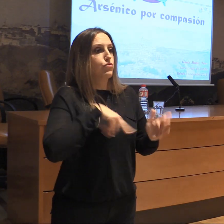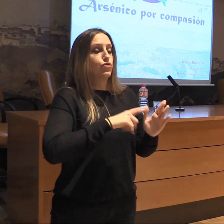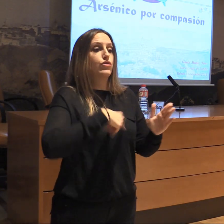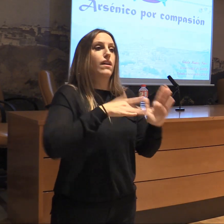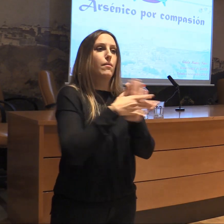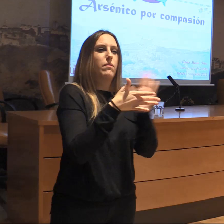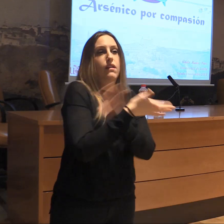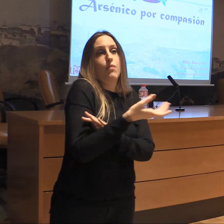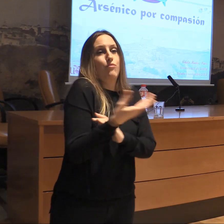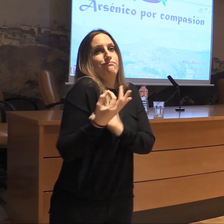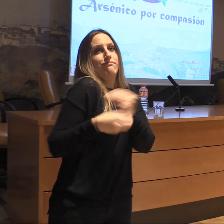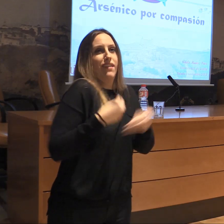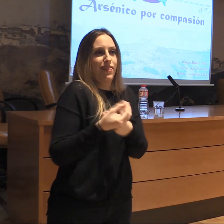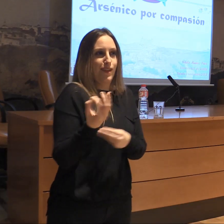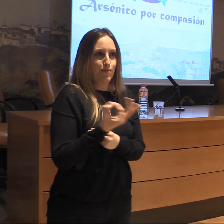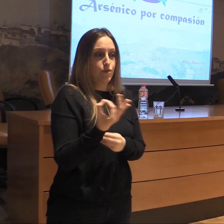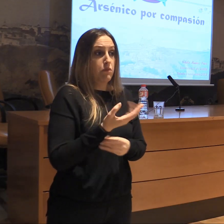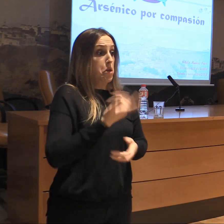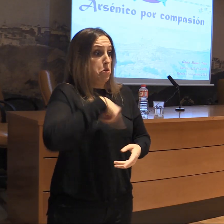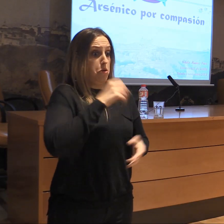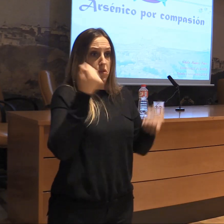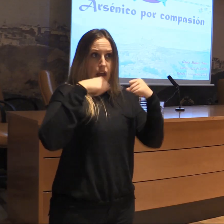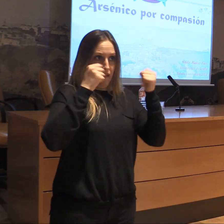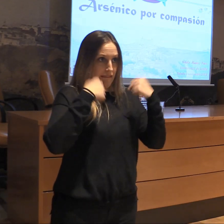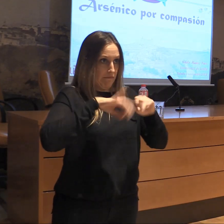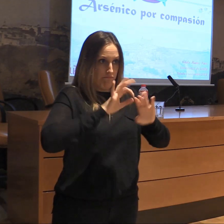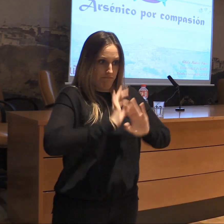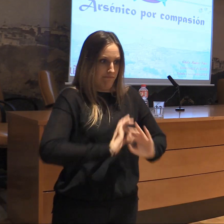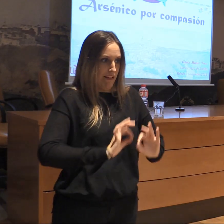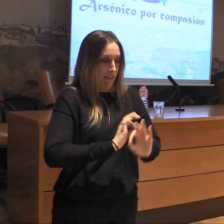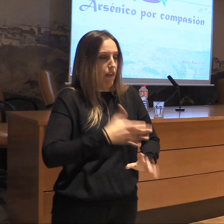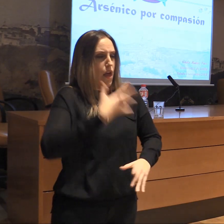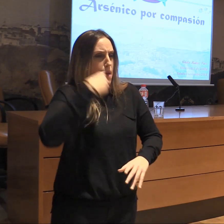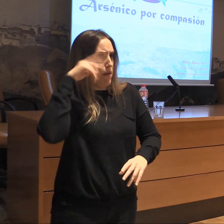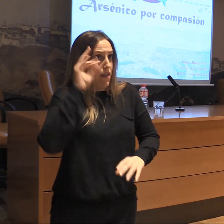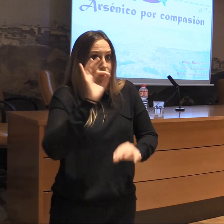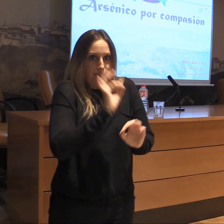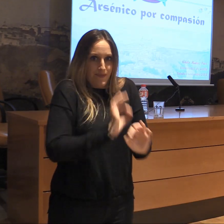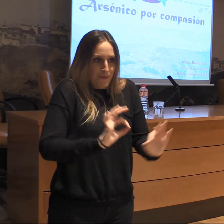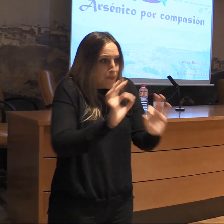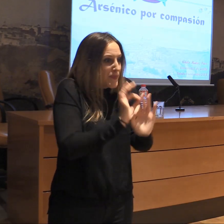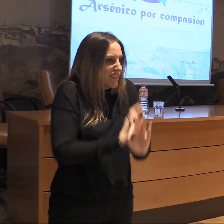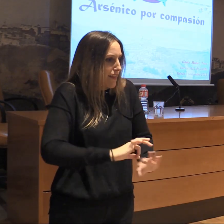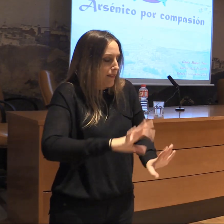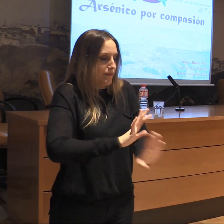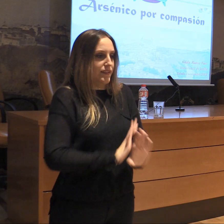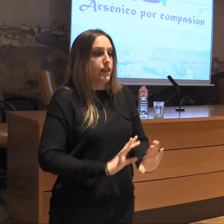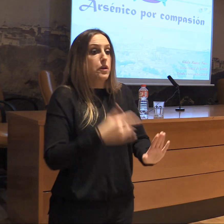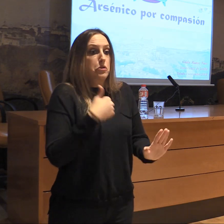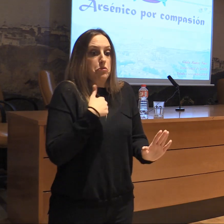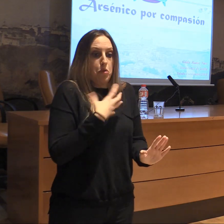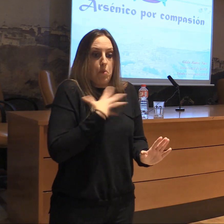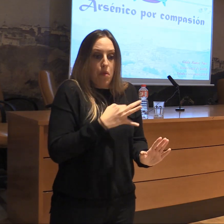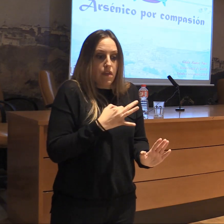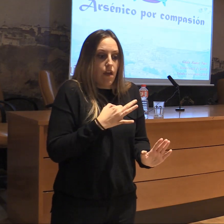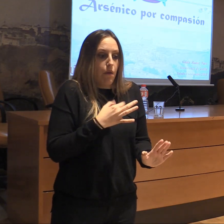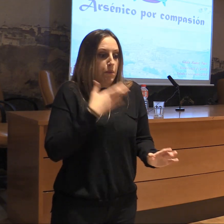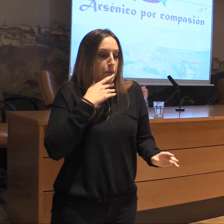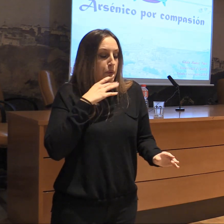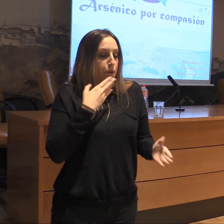Ninguna éramos actriz ni teníamos experiencia, yo particularmente no. Yo dije que podía asesorarlo con los diálogos,